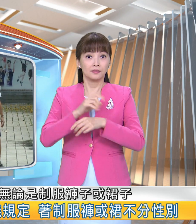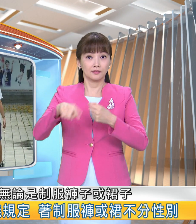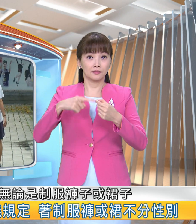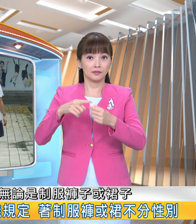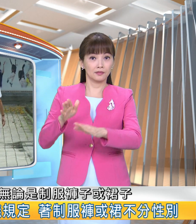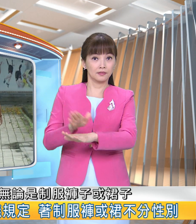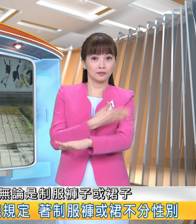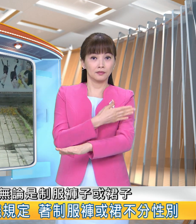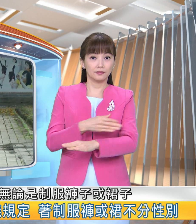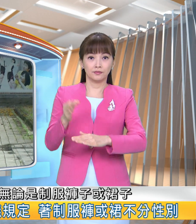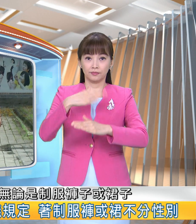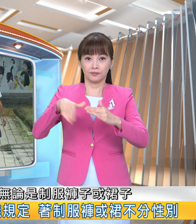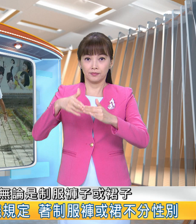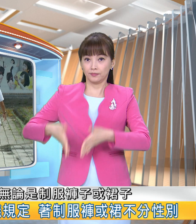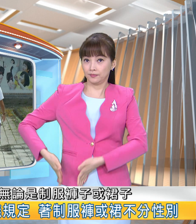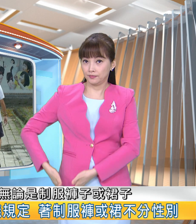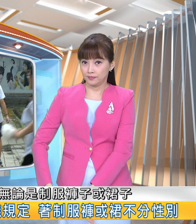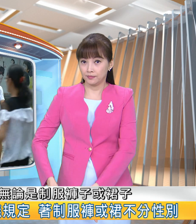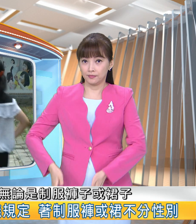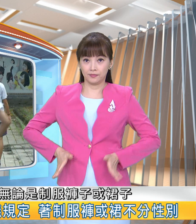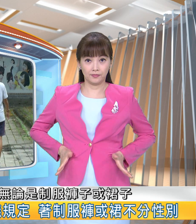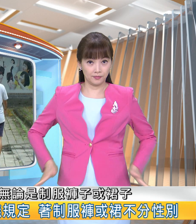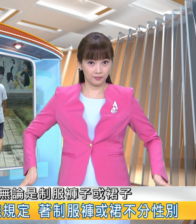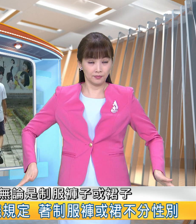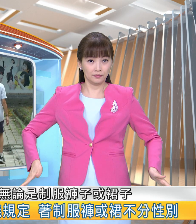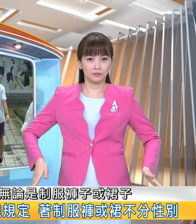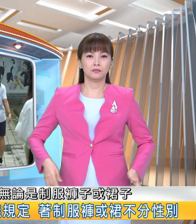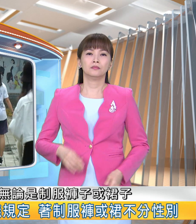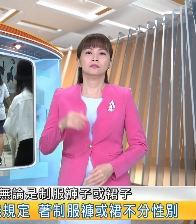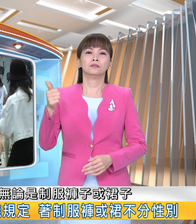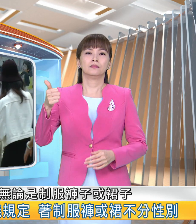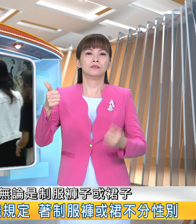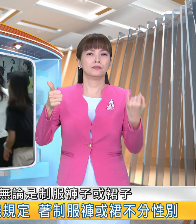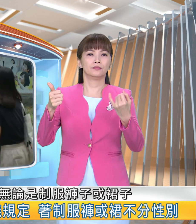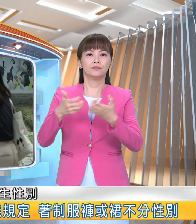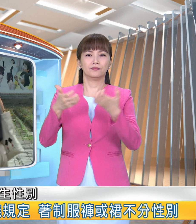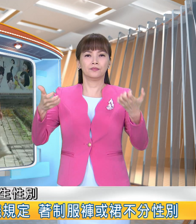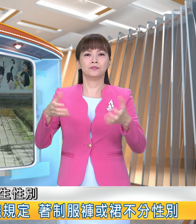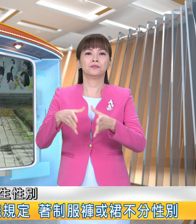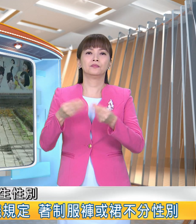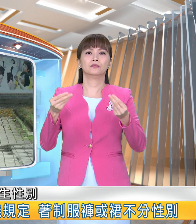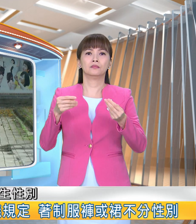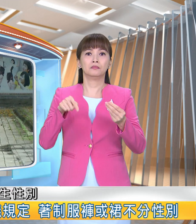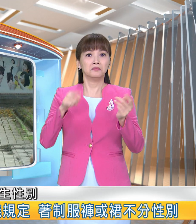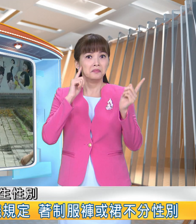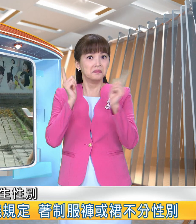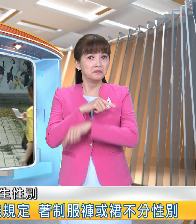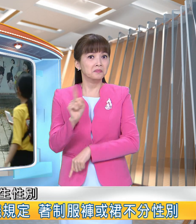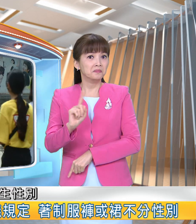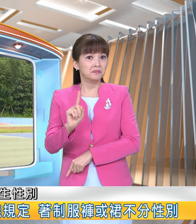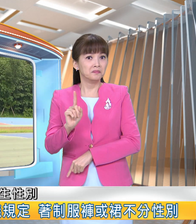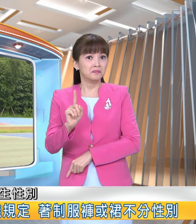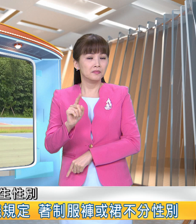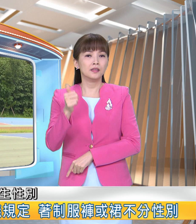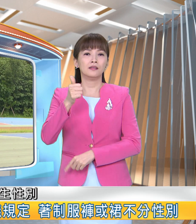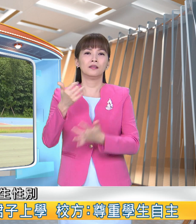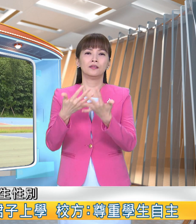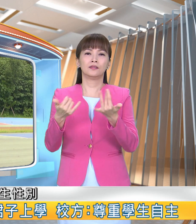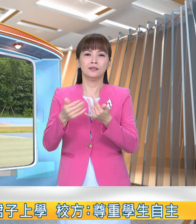年开始，无论是制服、裤子或裙子，不再区分男女生性别，等于